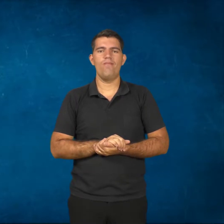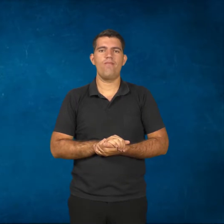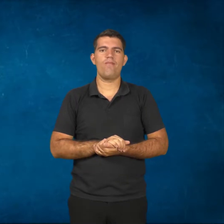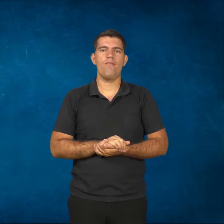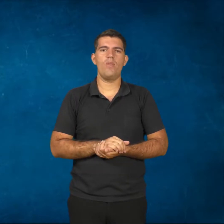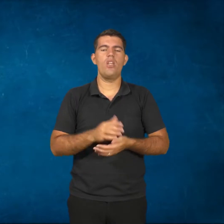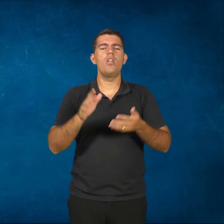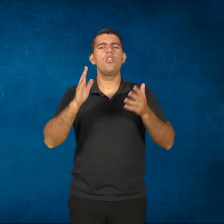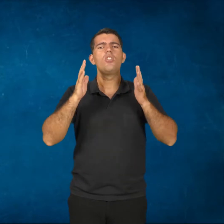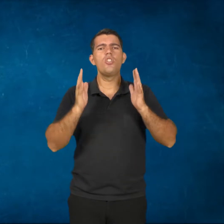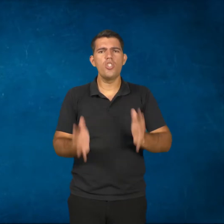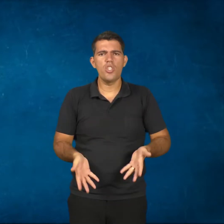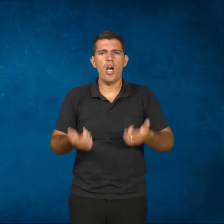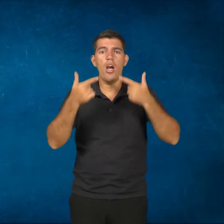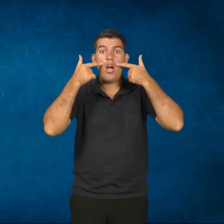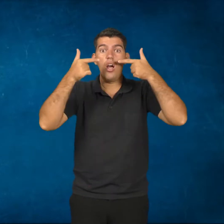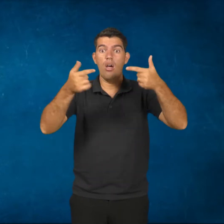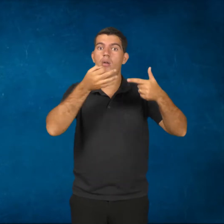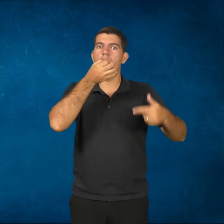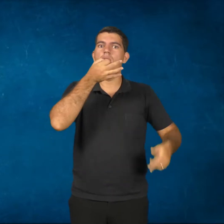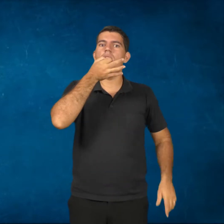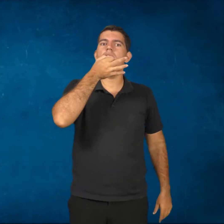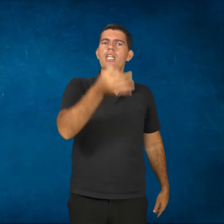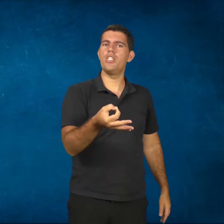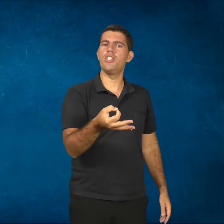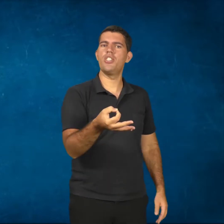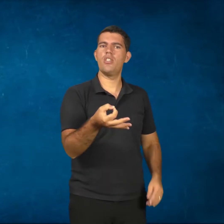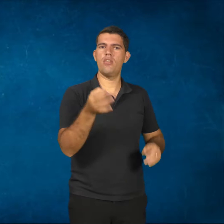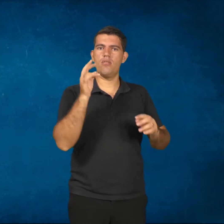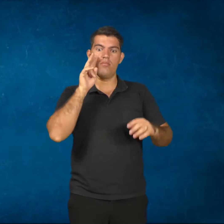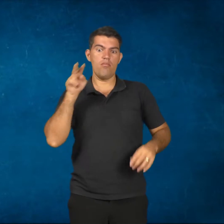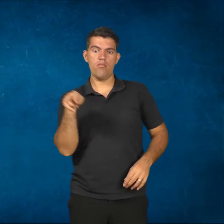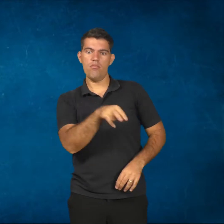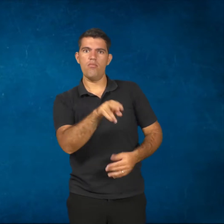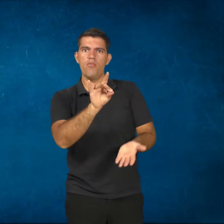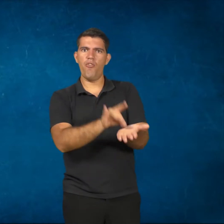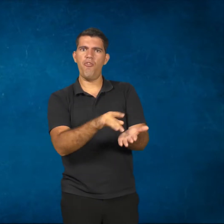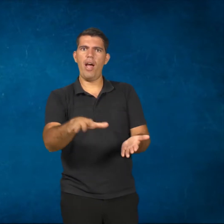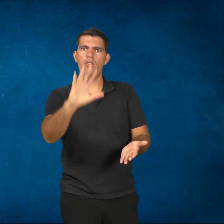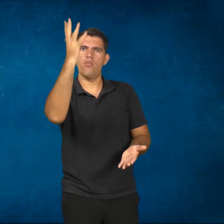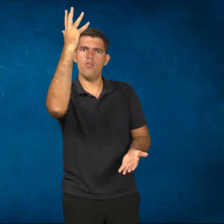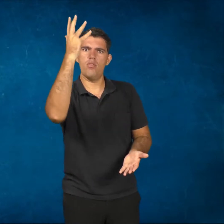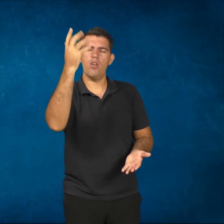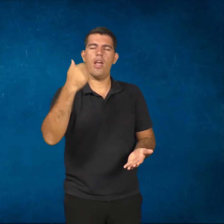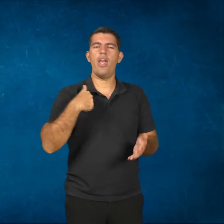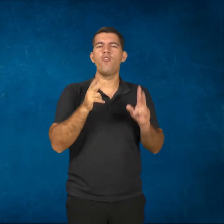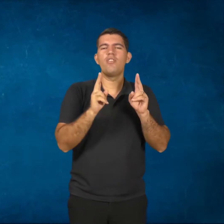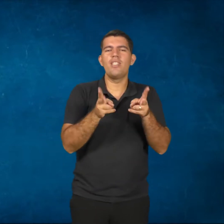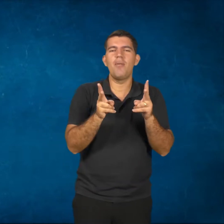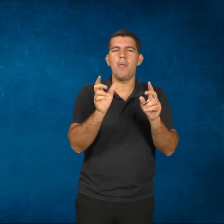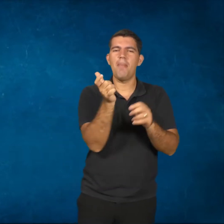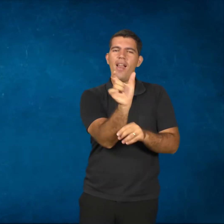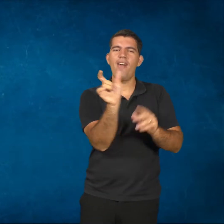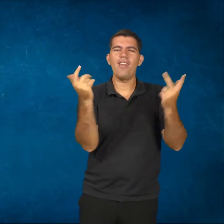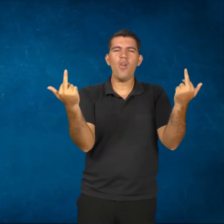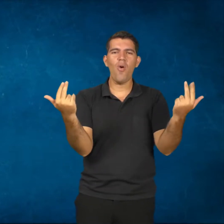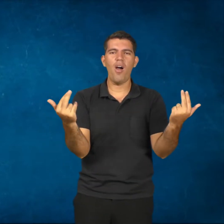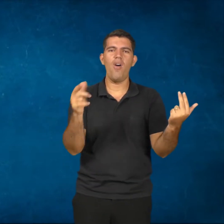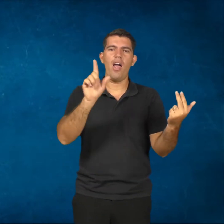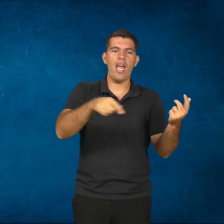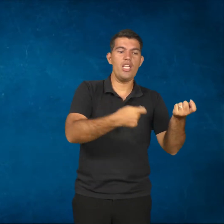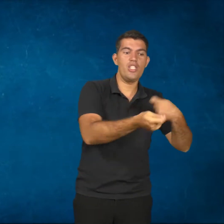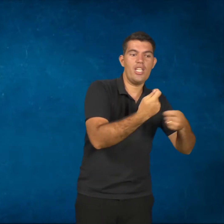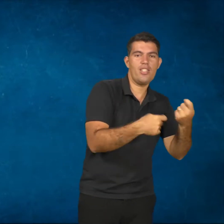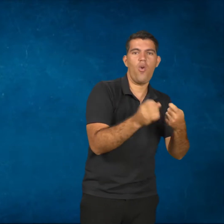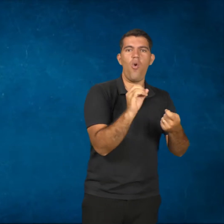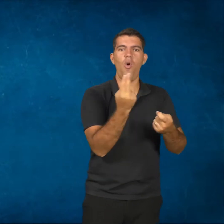Isso já é uma posição crítica diante do fato. Eu uso como sinônimo porque eu quero que gestão